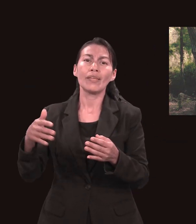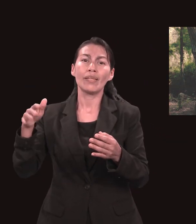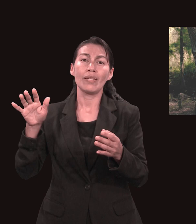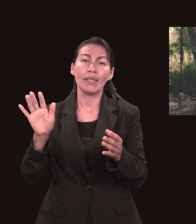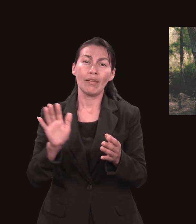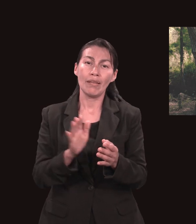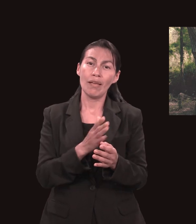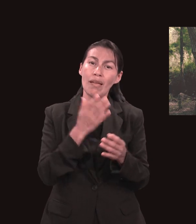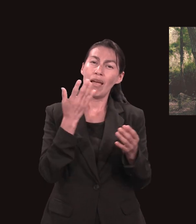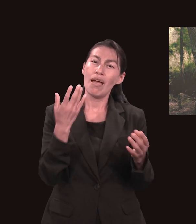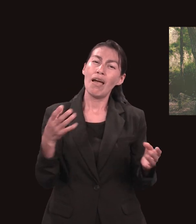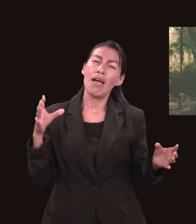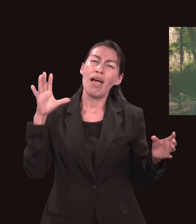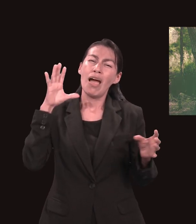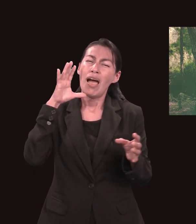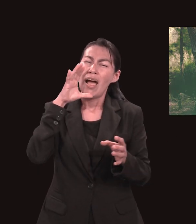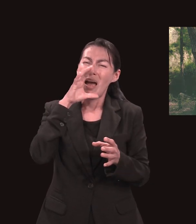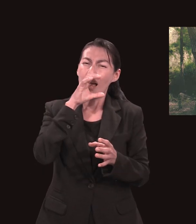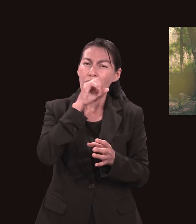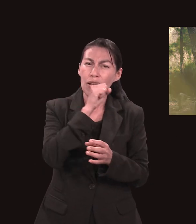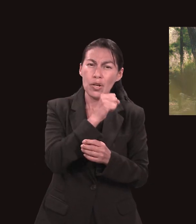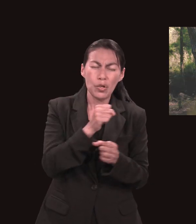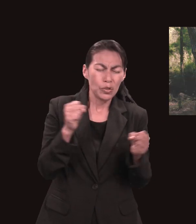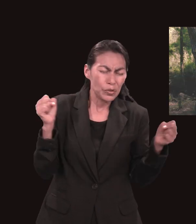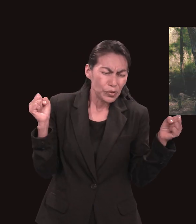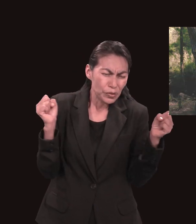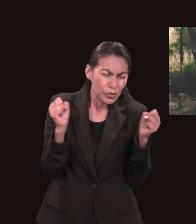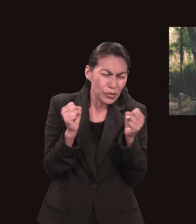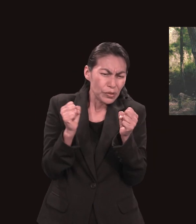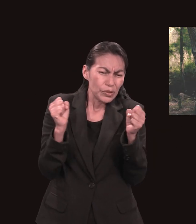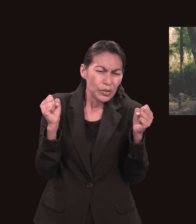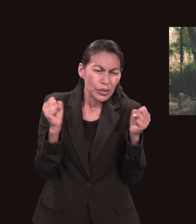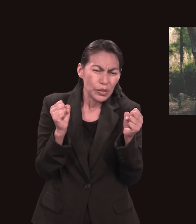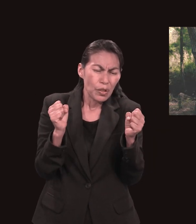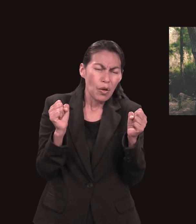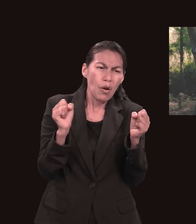Como el frío en invierno